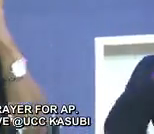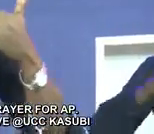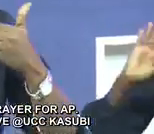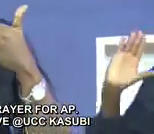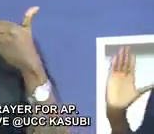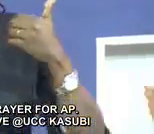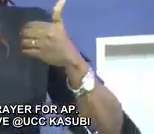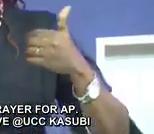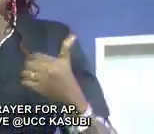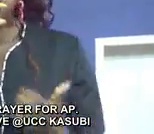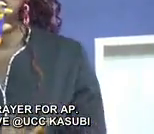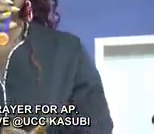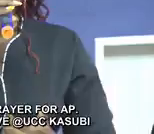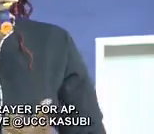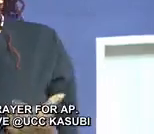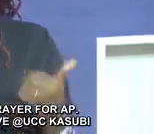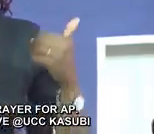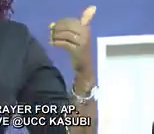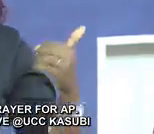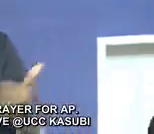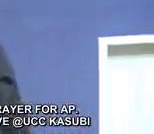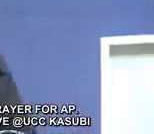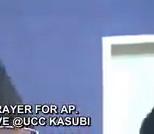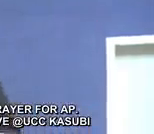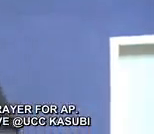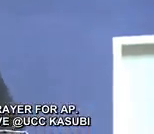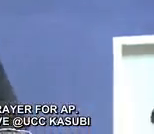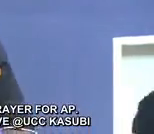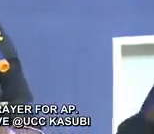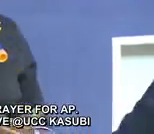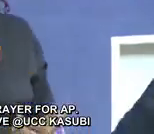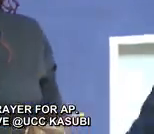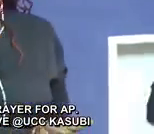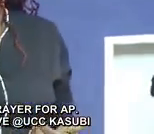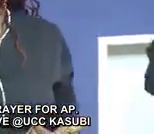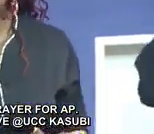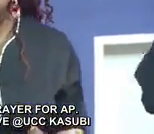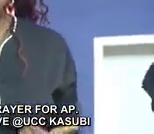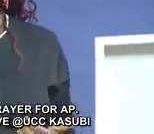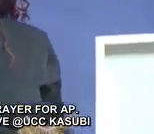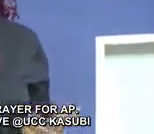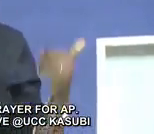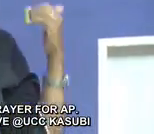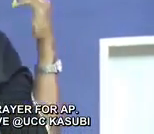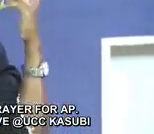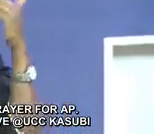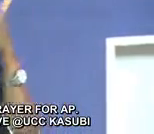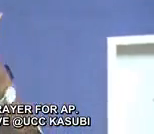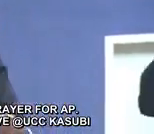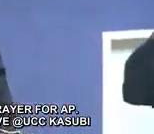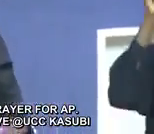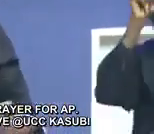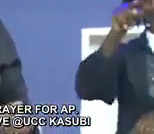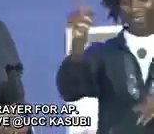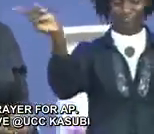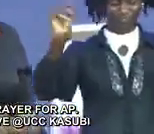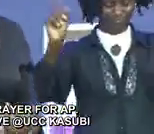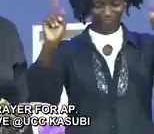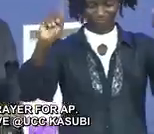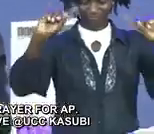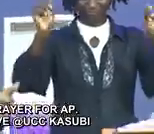Nevifavo Nevimana Nevifavo Na yate chitegeza Timukama kwera vite